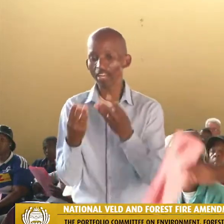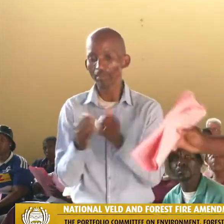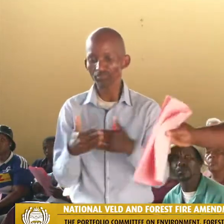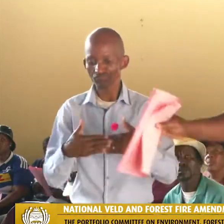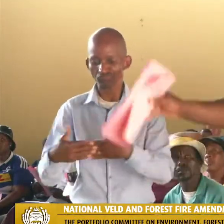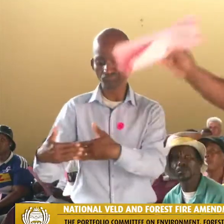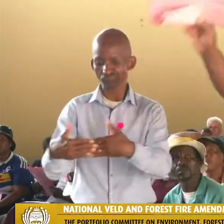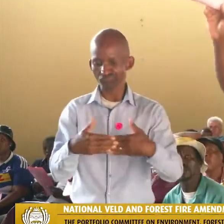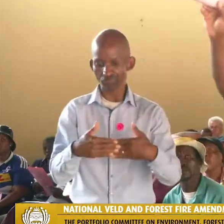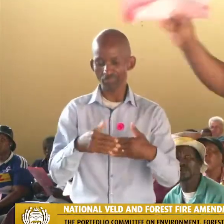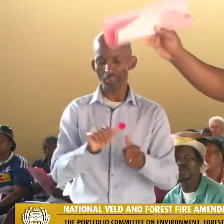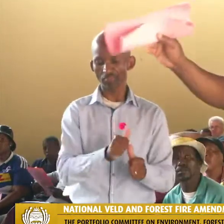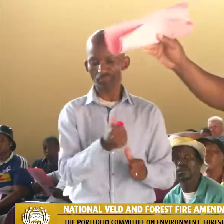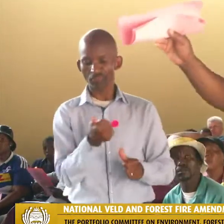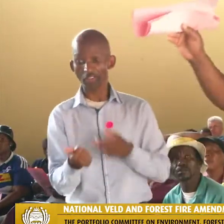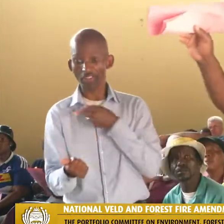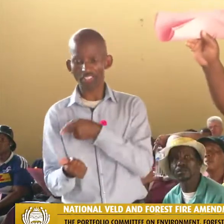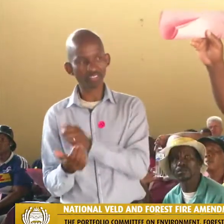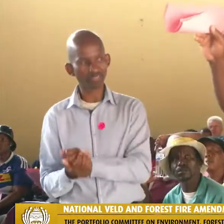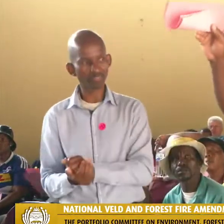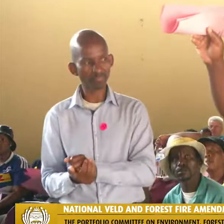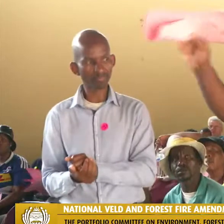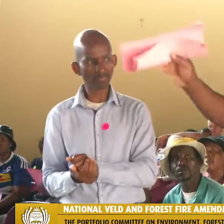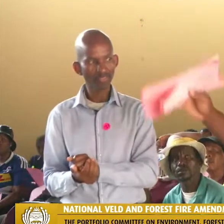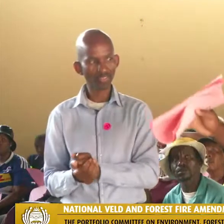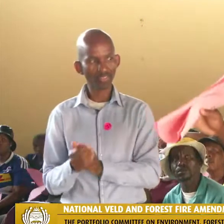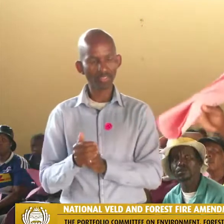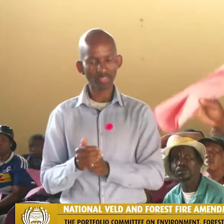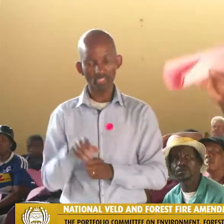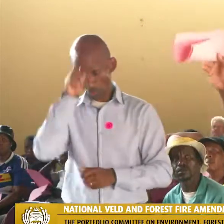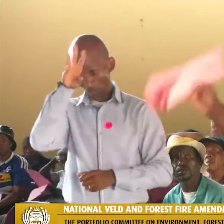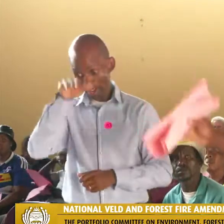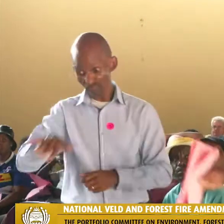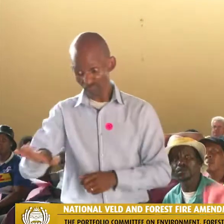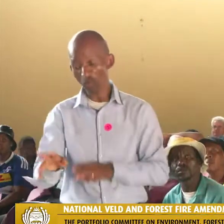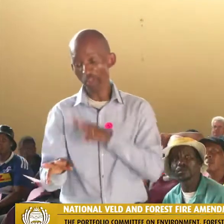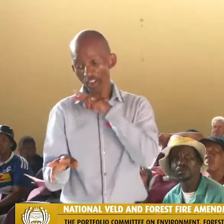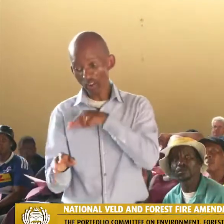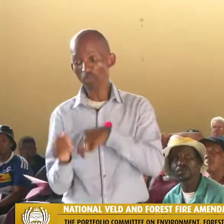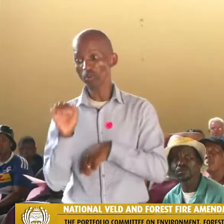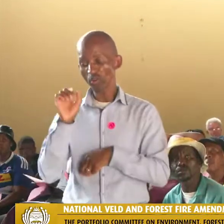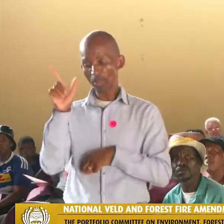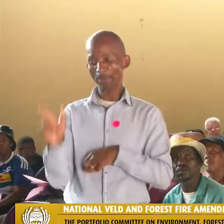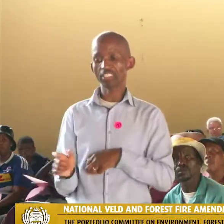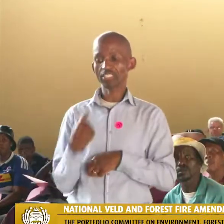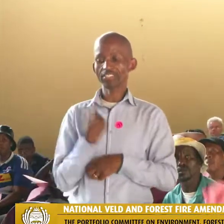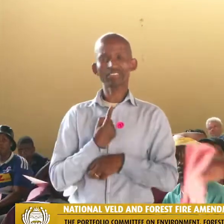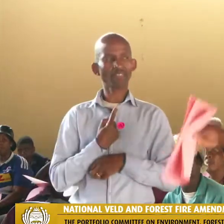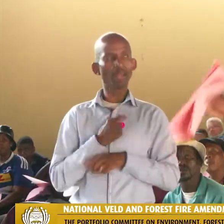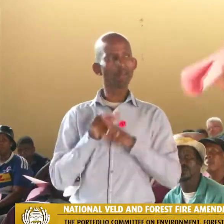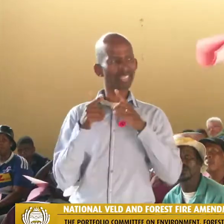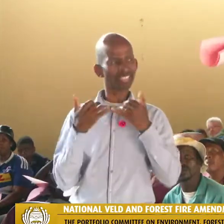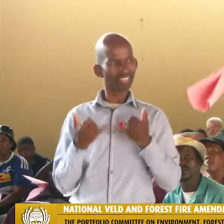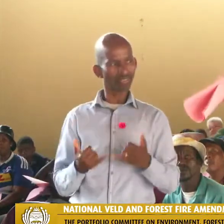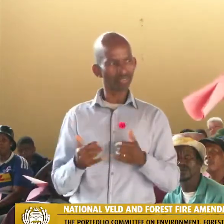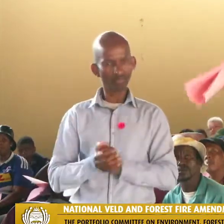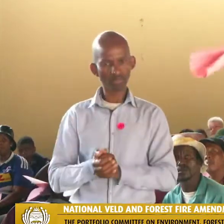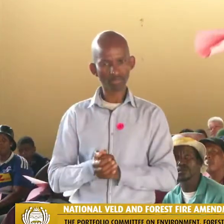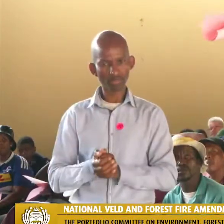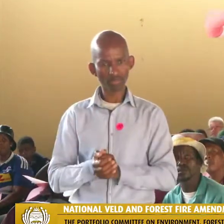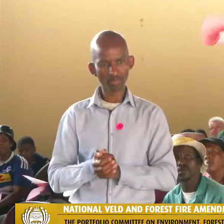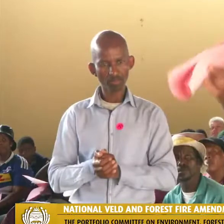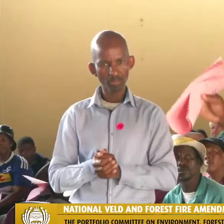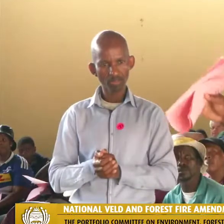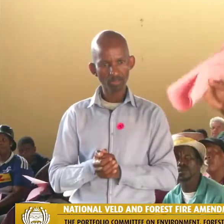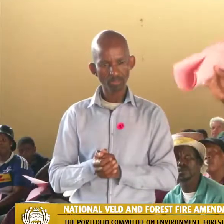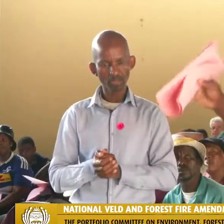apha uyepha la mlomo wala mine ujongwe nguwe uyaqona. Now